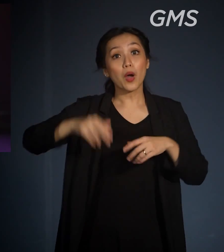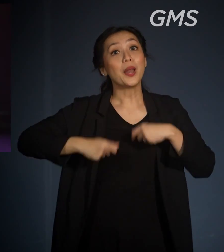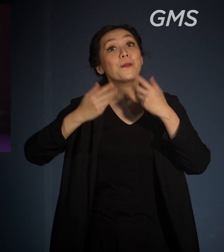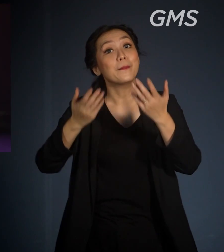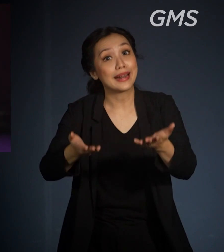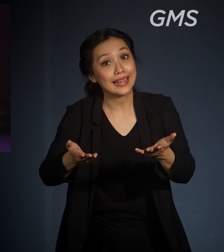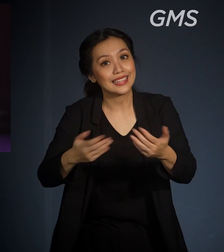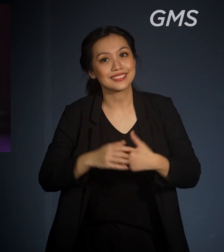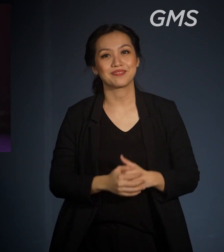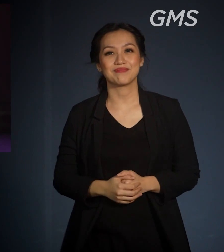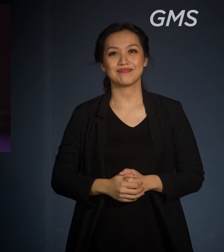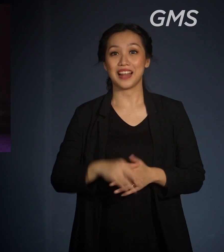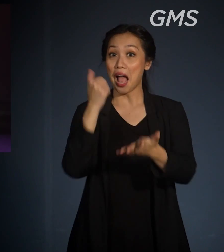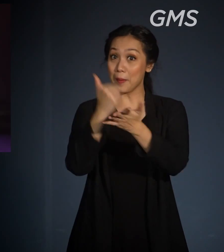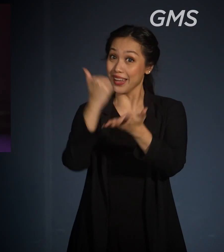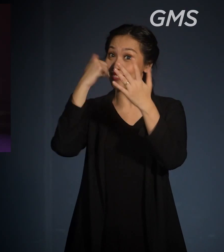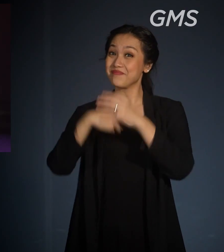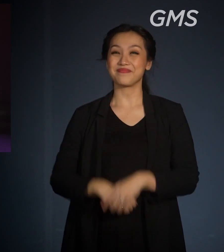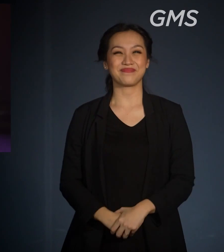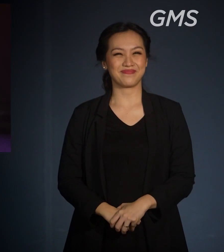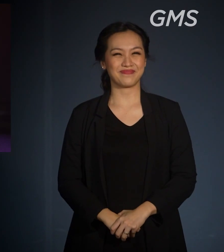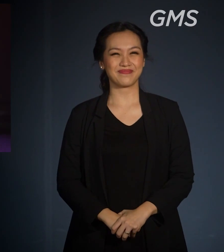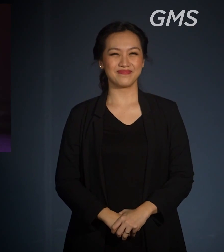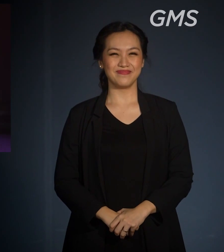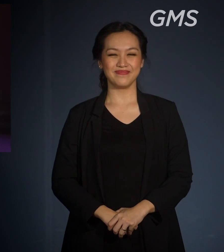rugi. Ada amin, saudara?